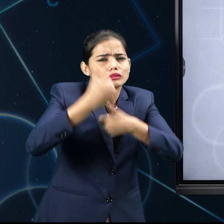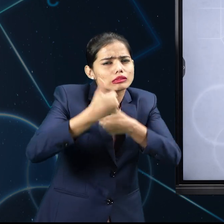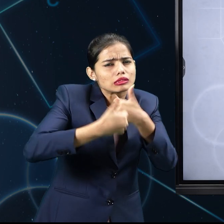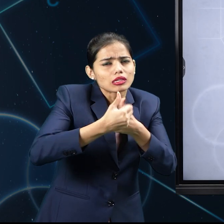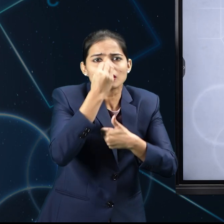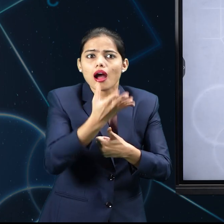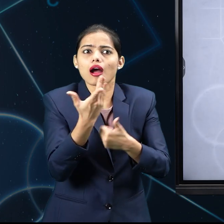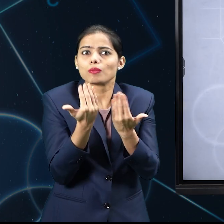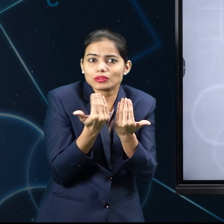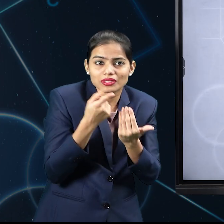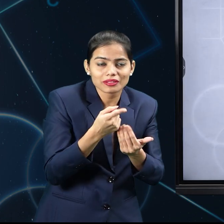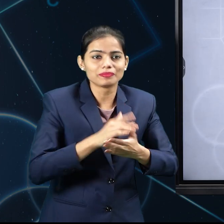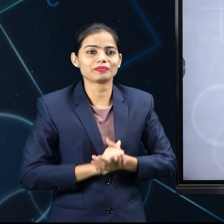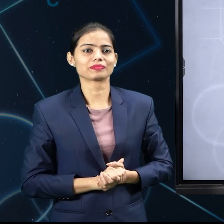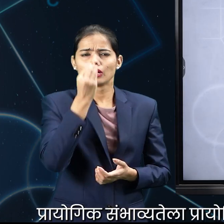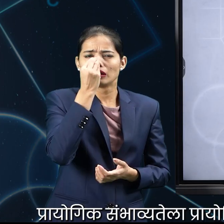प्रायोगिक संभाव्यता.